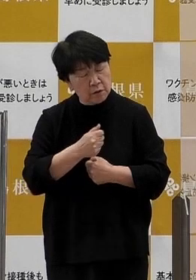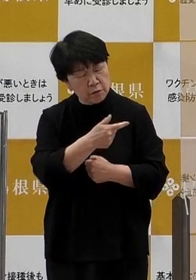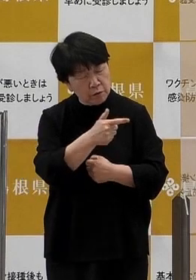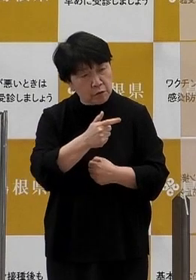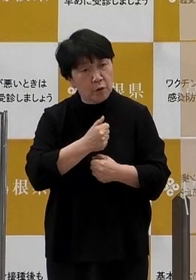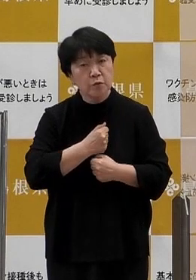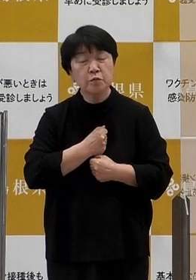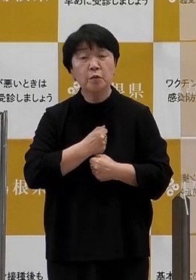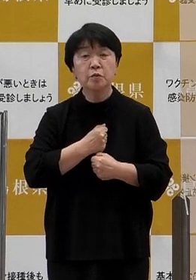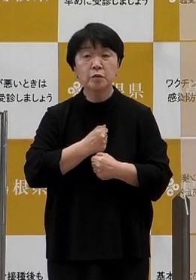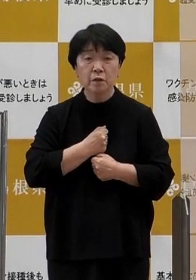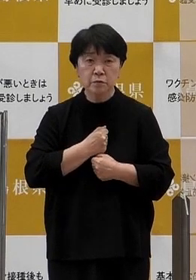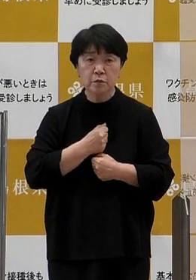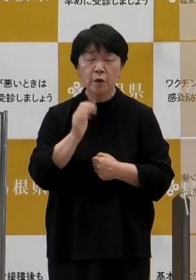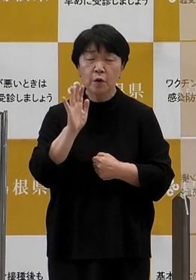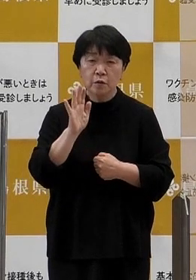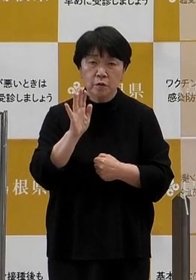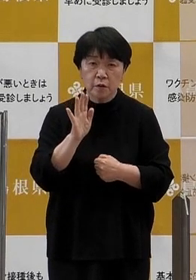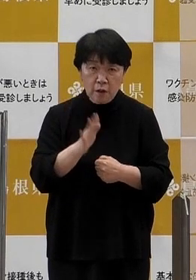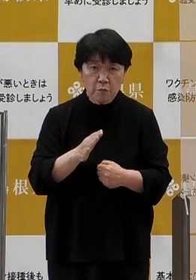うその範疇を超えて、